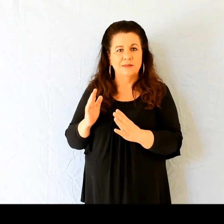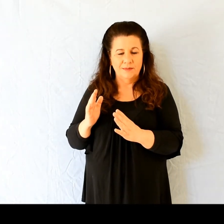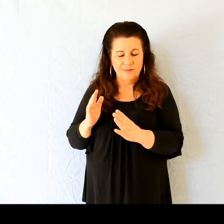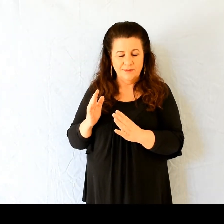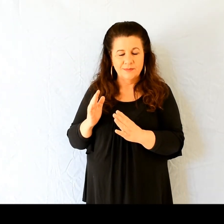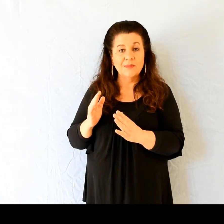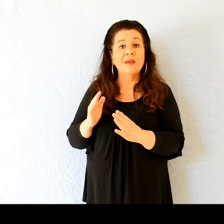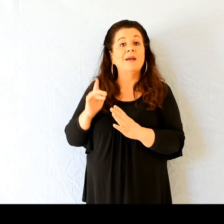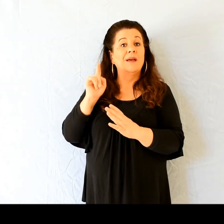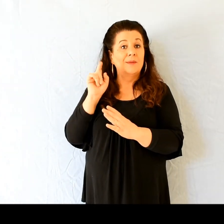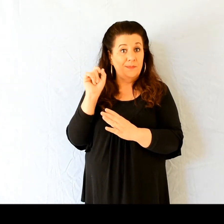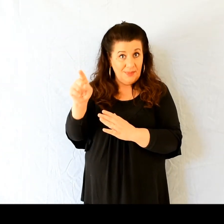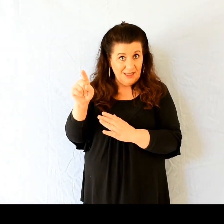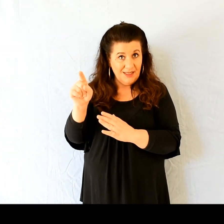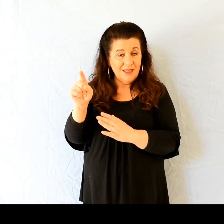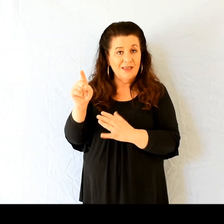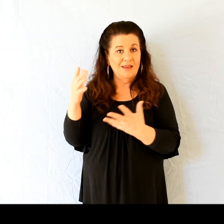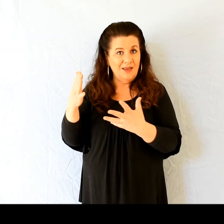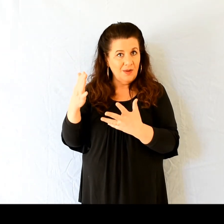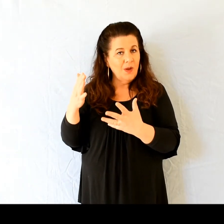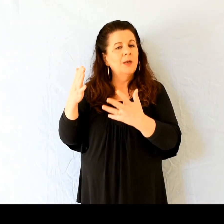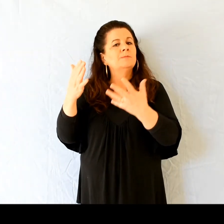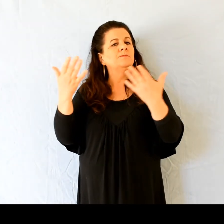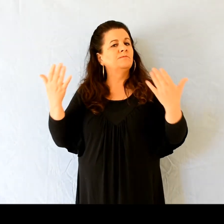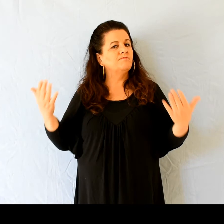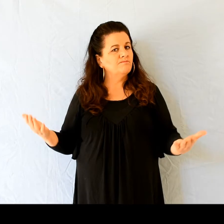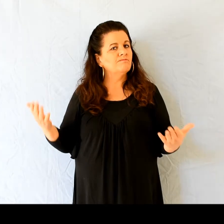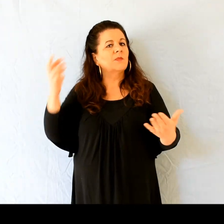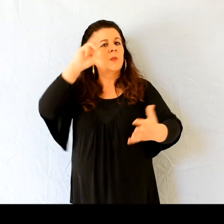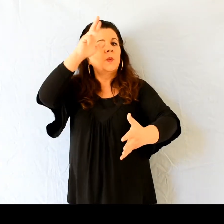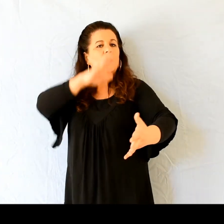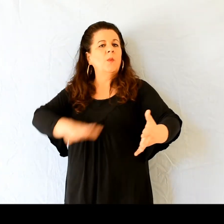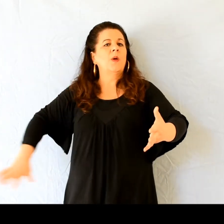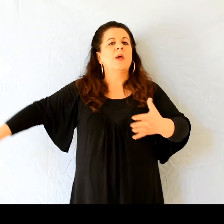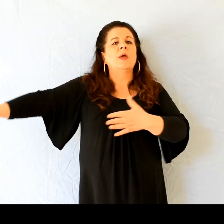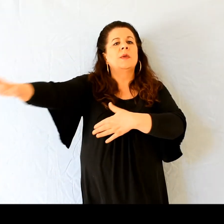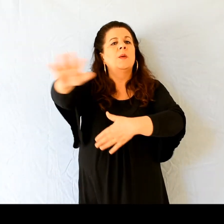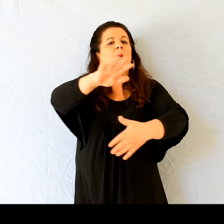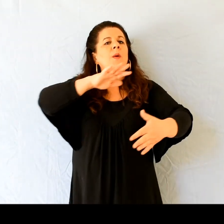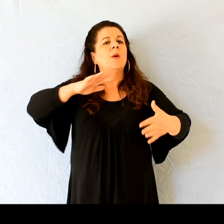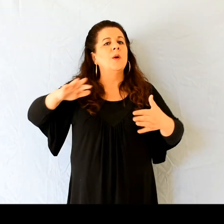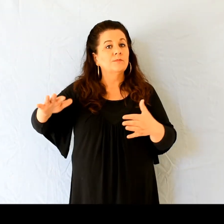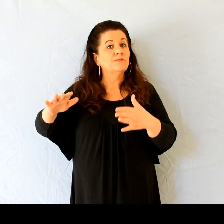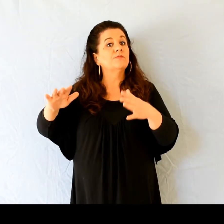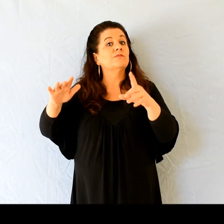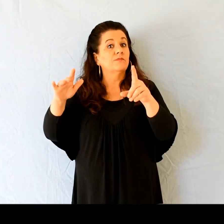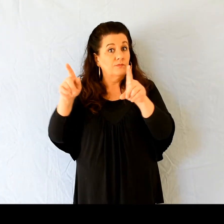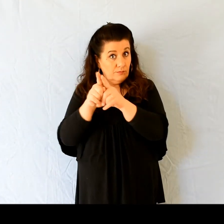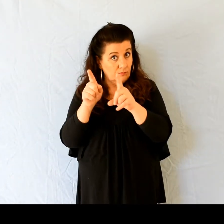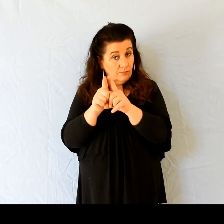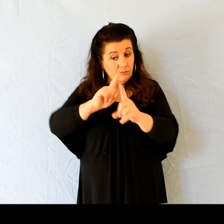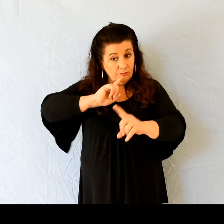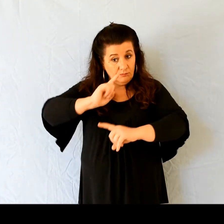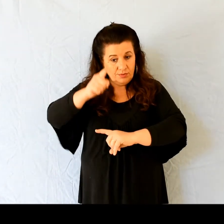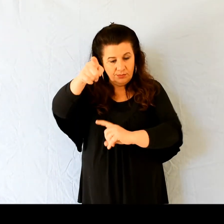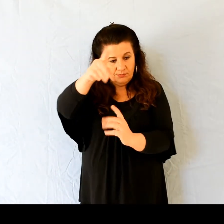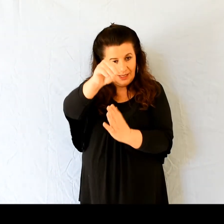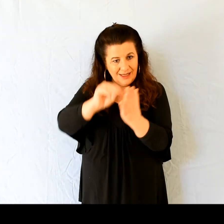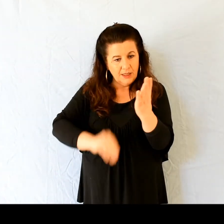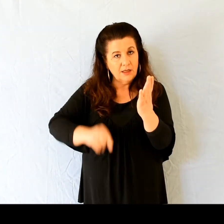et celui-ci fit publier dans tout son royaume, et même consigné par écrit,